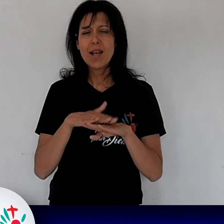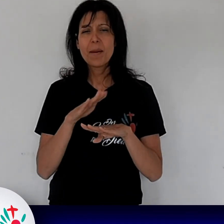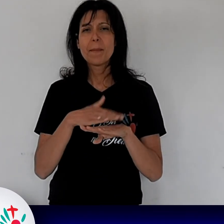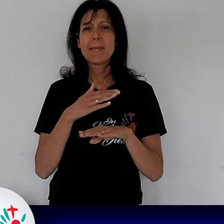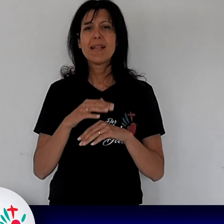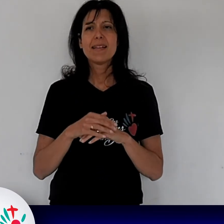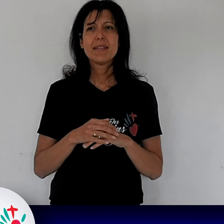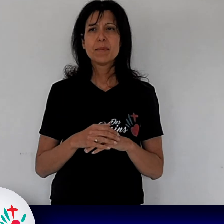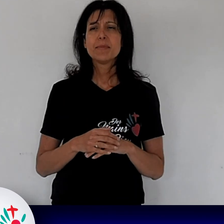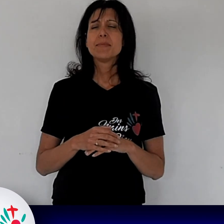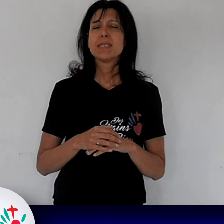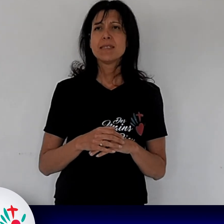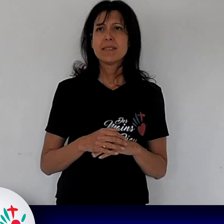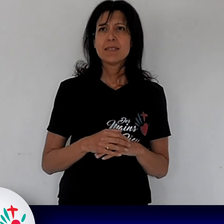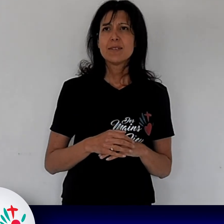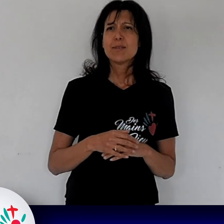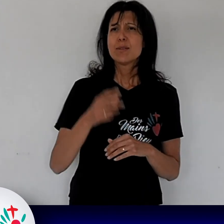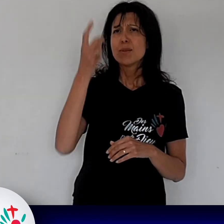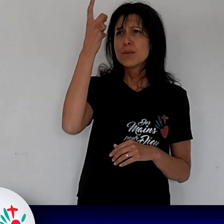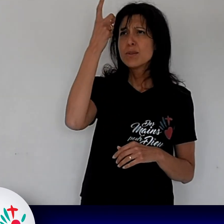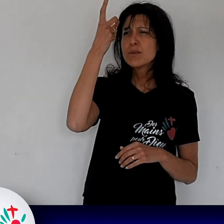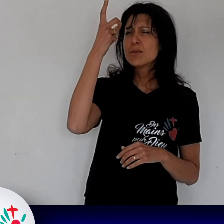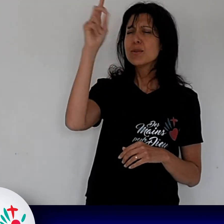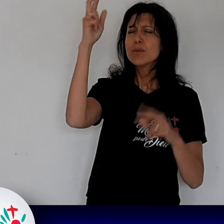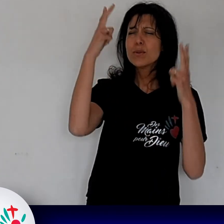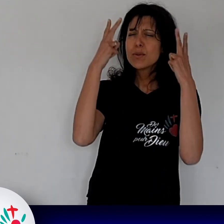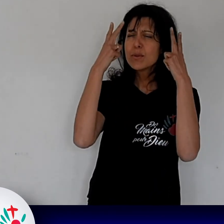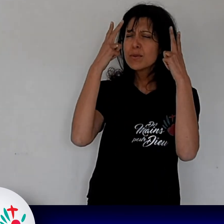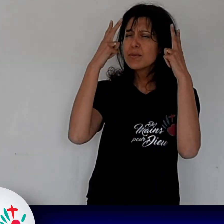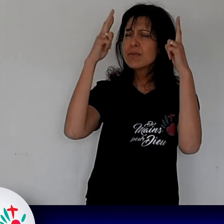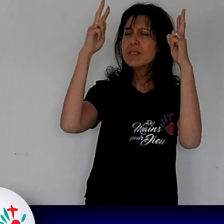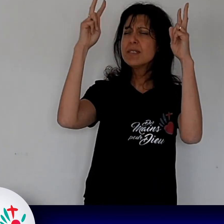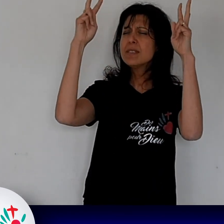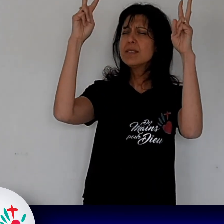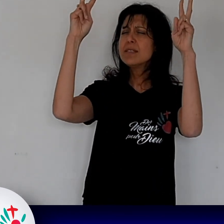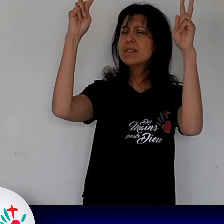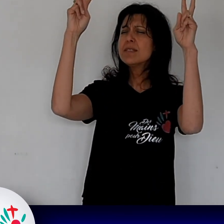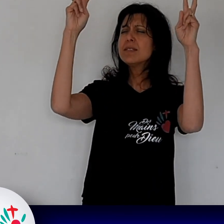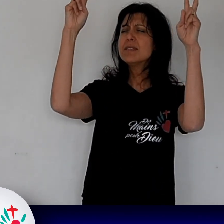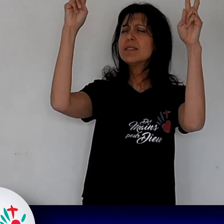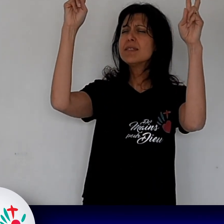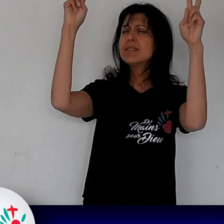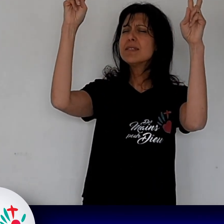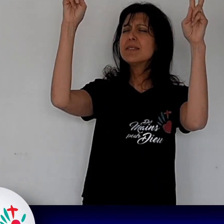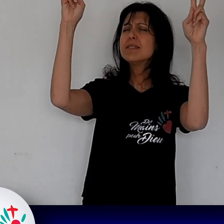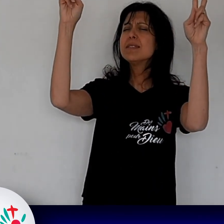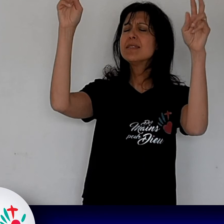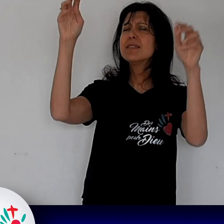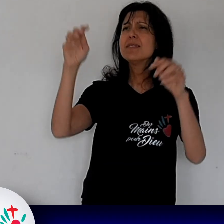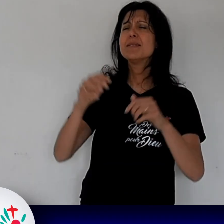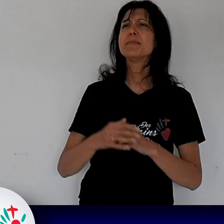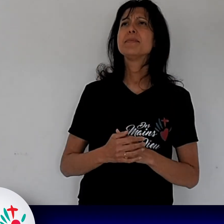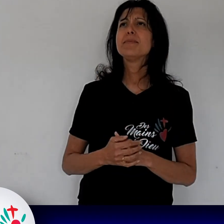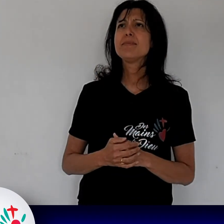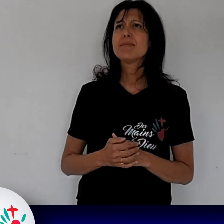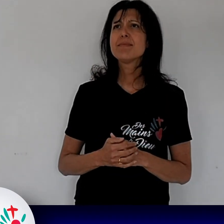Alléluia. parce qu'il vit,